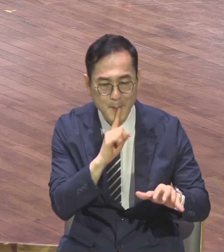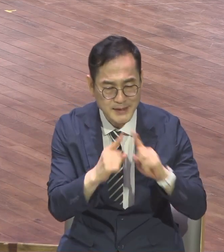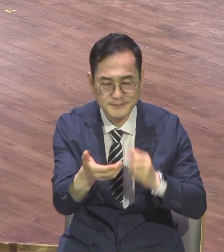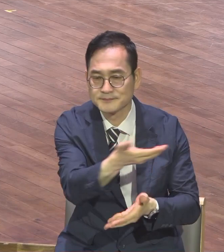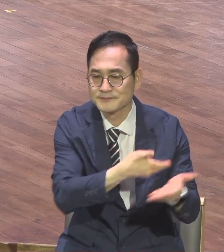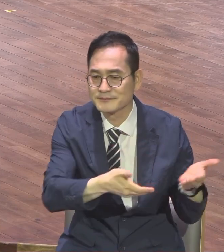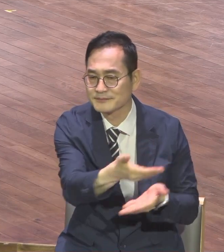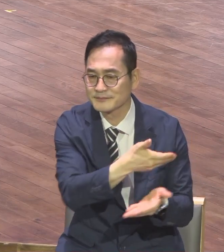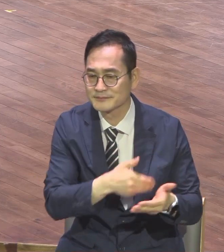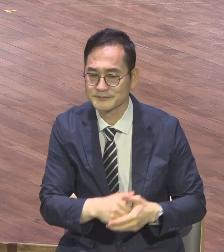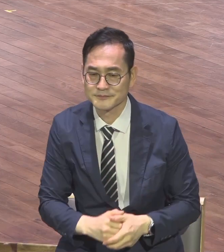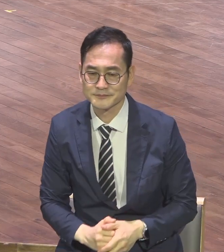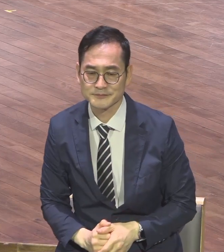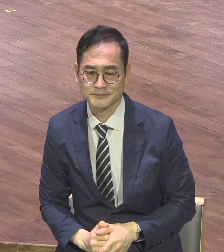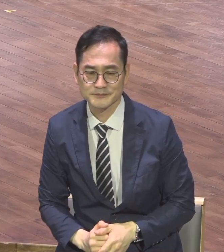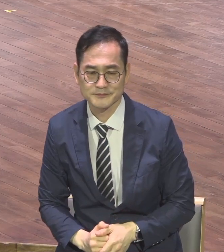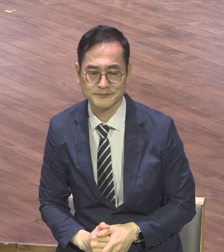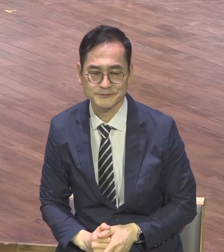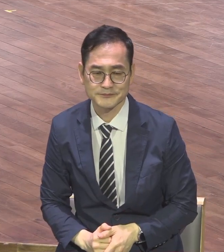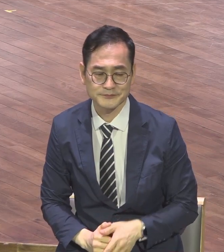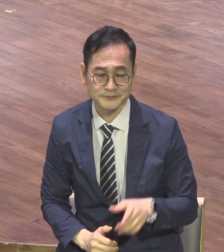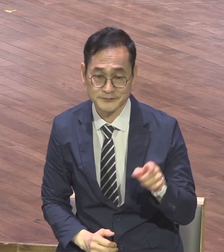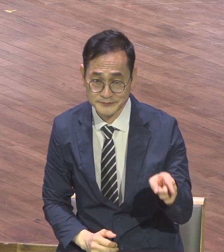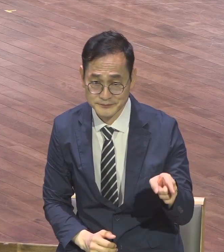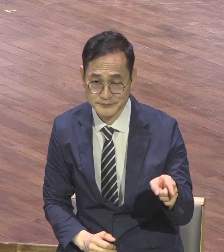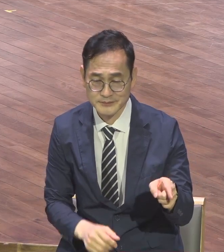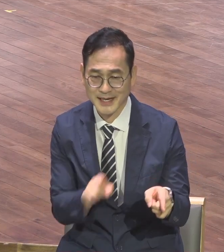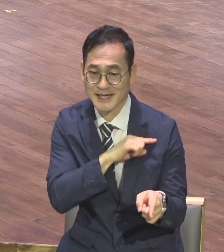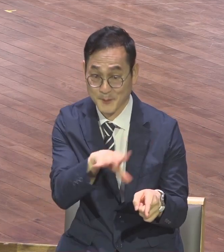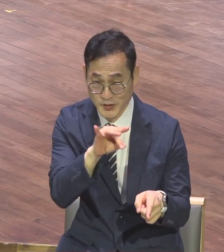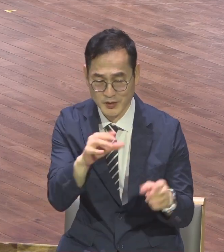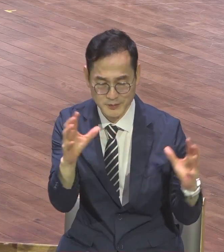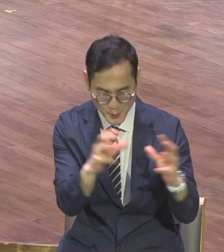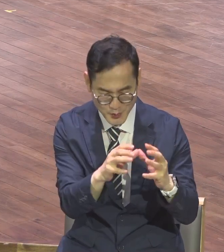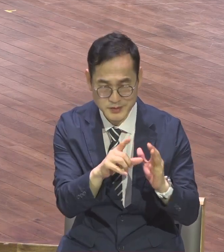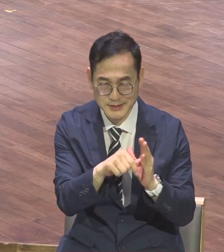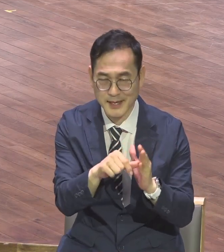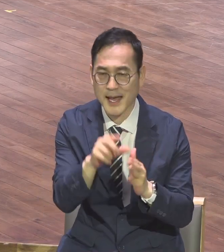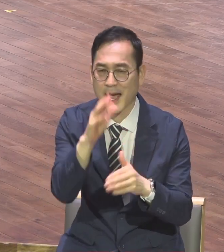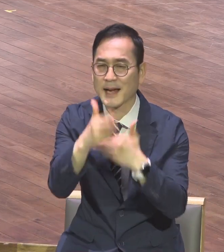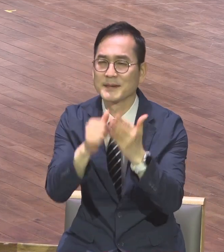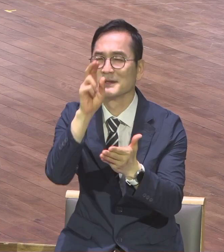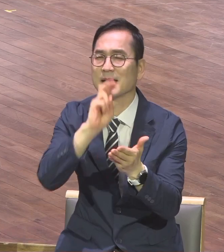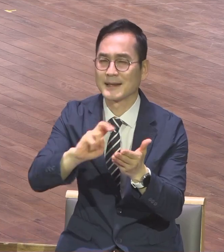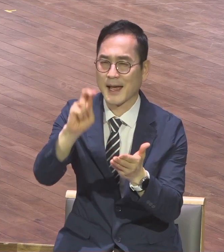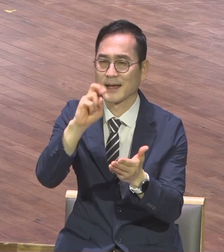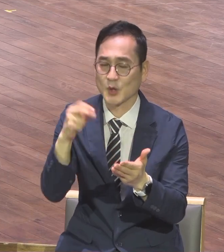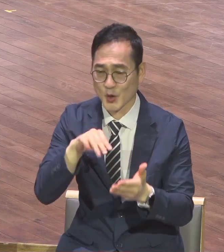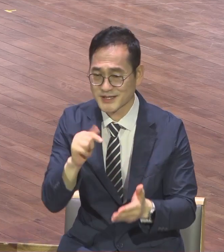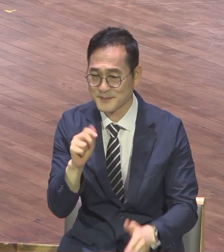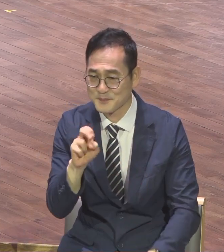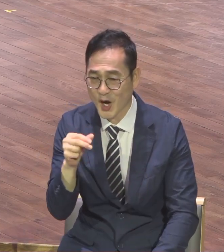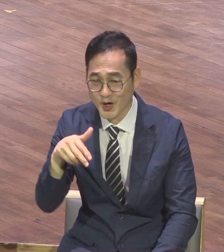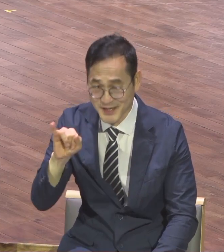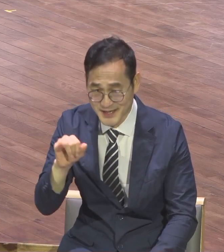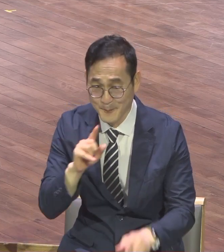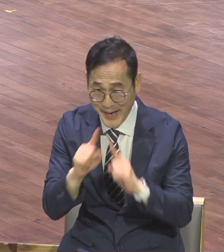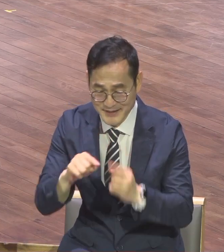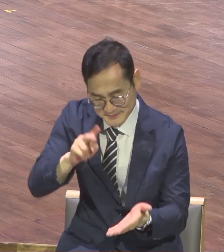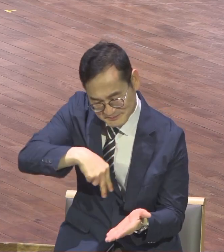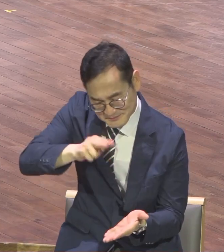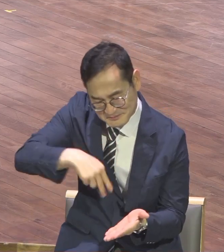회당에서 열리는 예배는 먼저 하나님께 찬양합니다. 그리고 신명기 6장 4절로 9절을